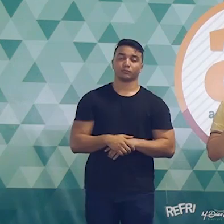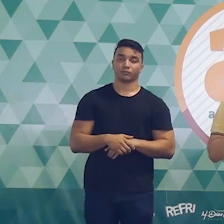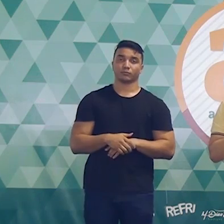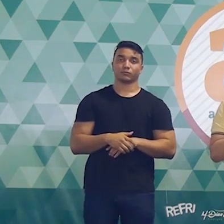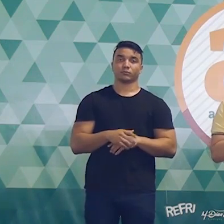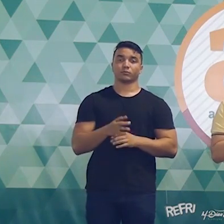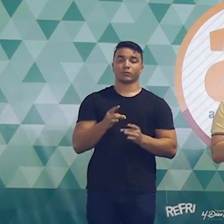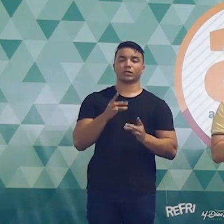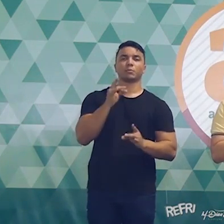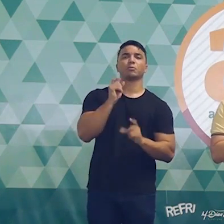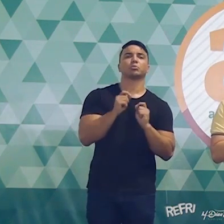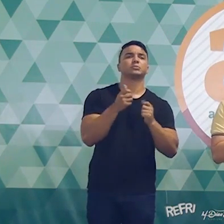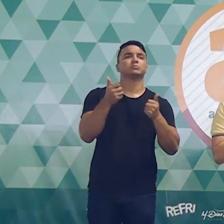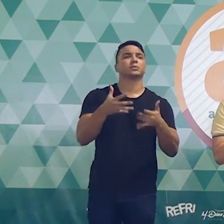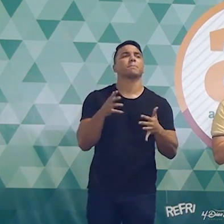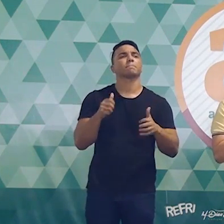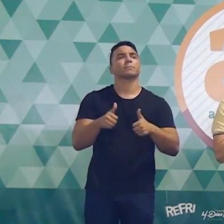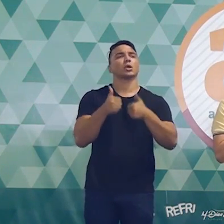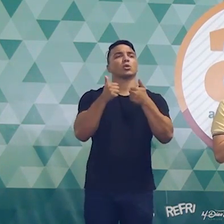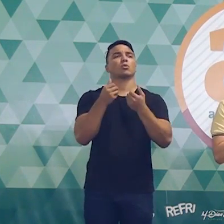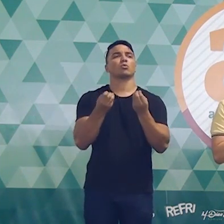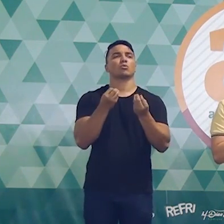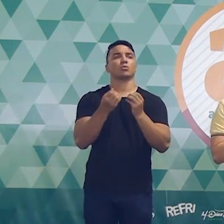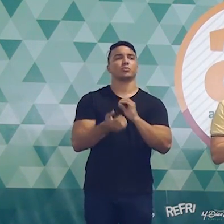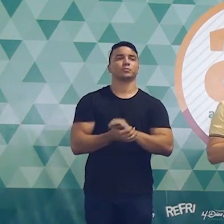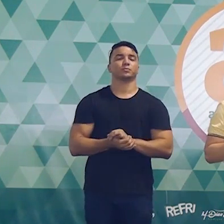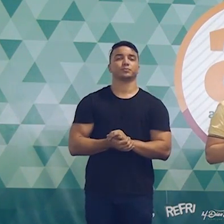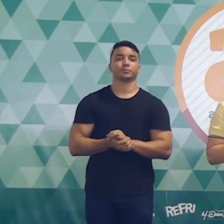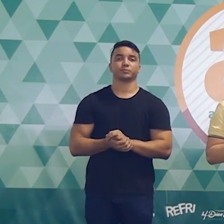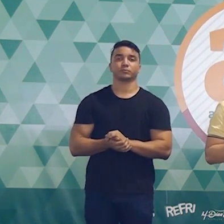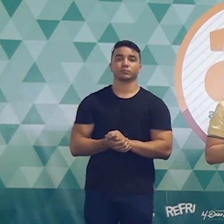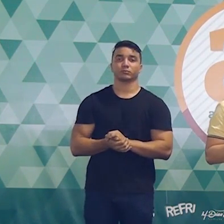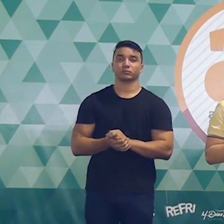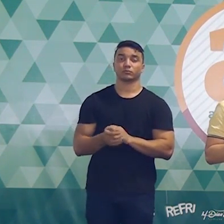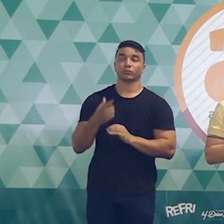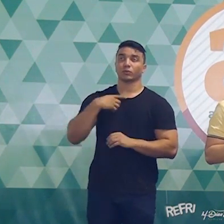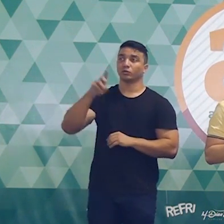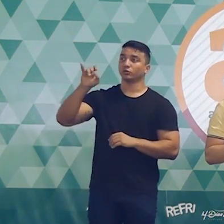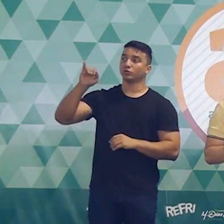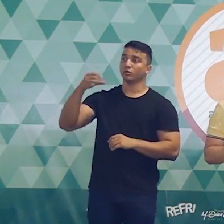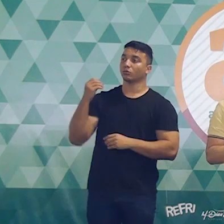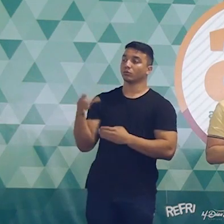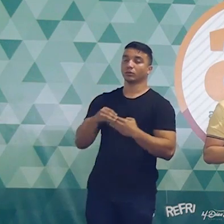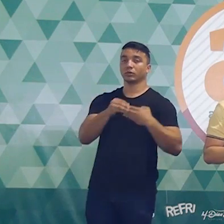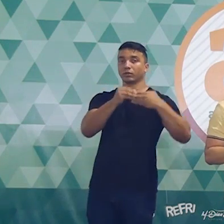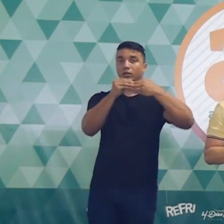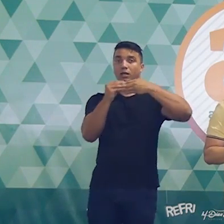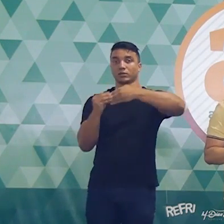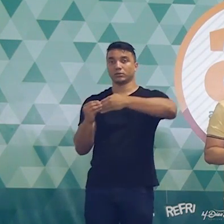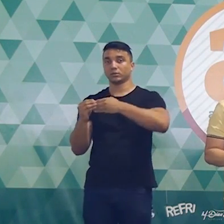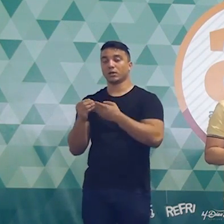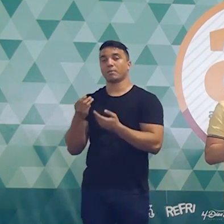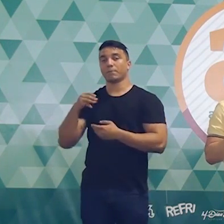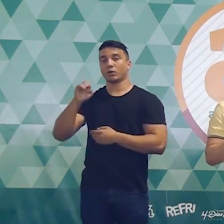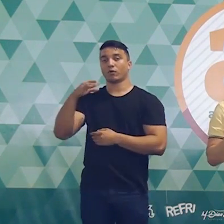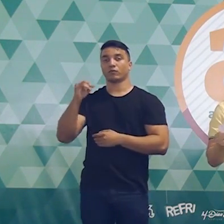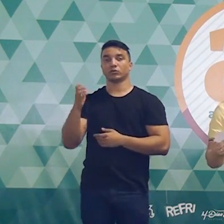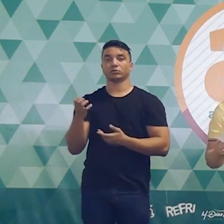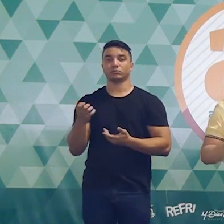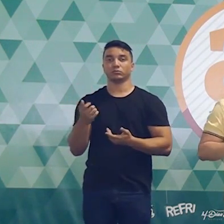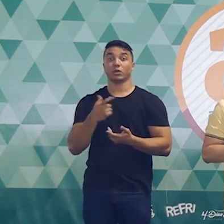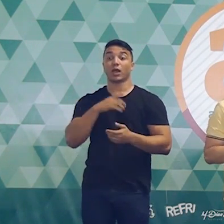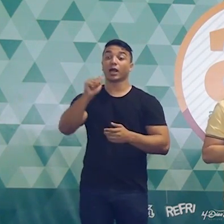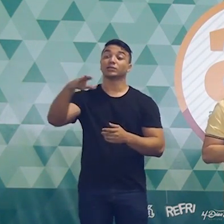Então, o que é um detalhamento, Diego? Me explica melhor. Cabe ao Diego trazer um microfone. Ação,